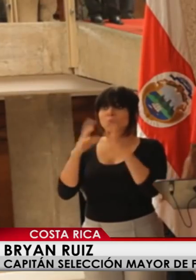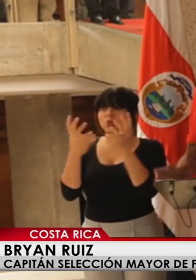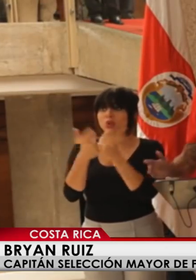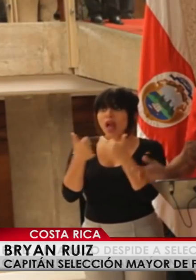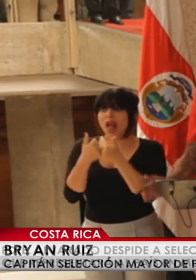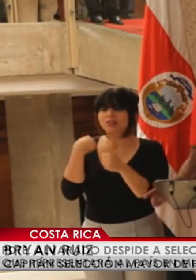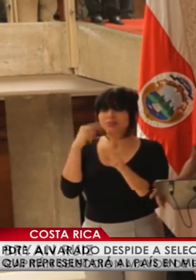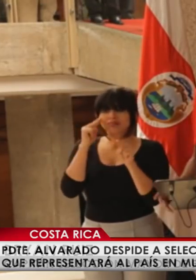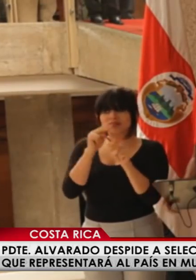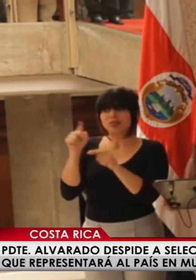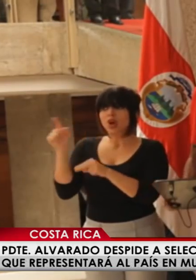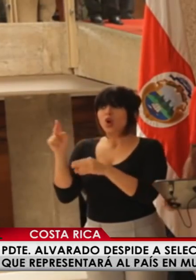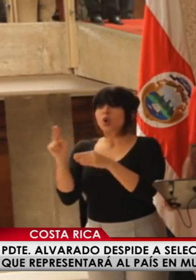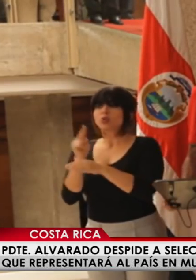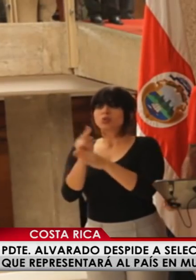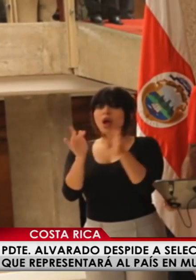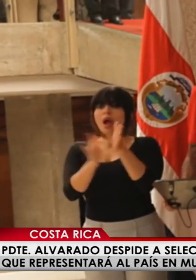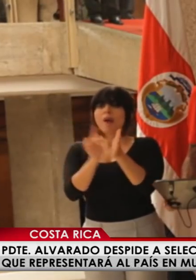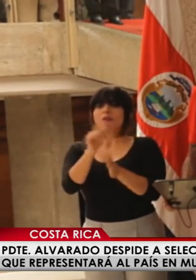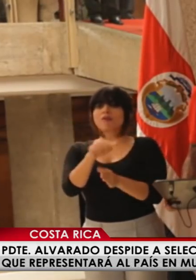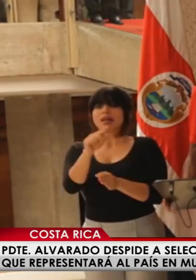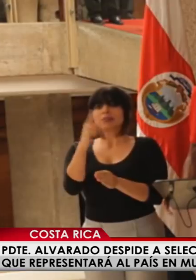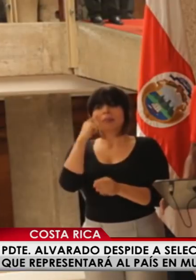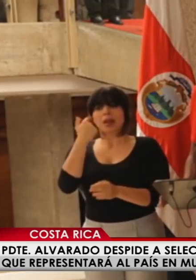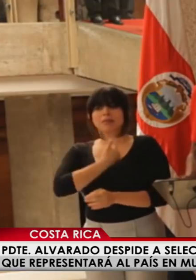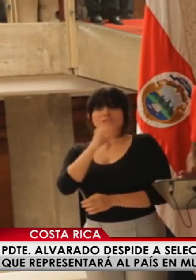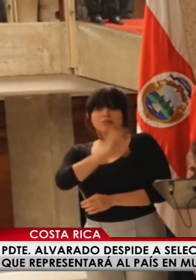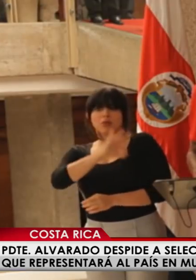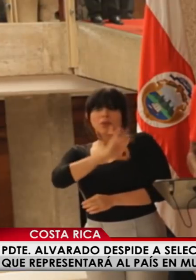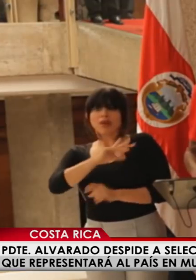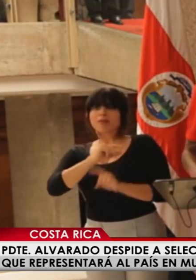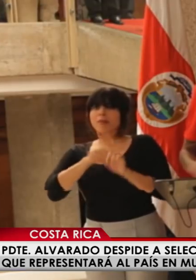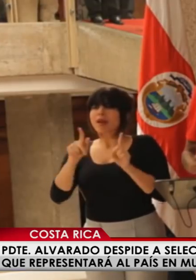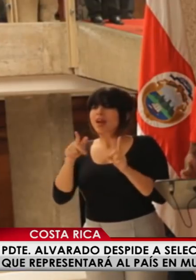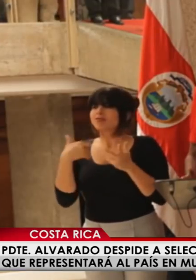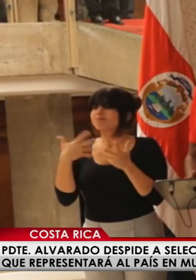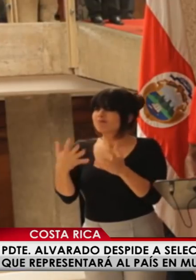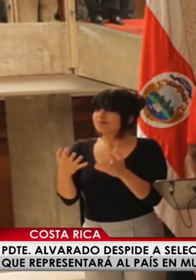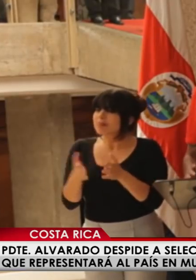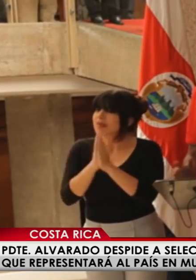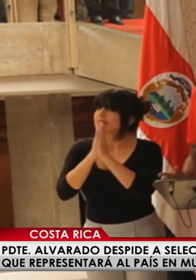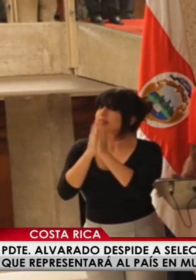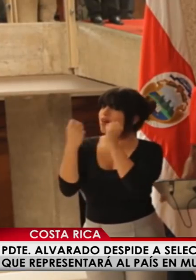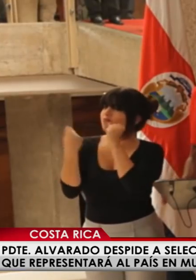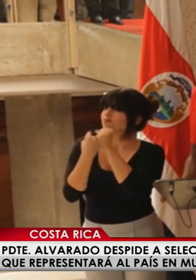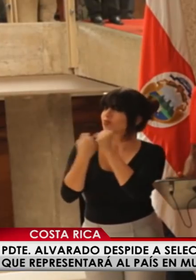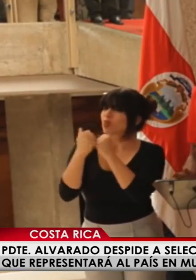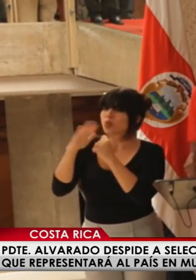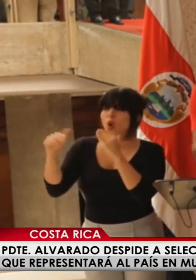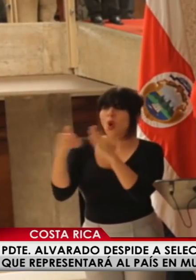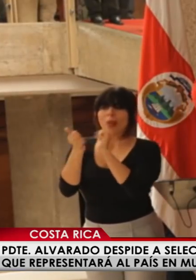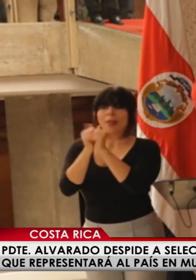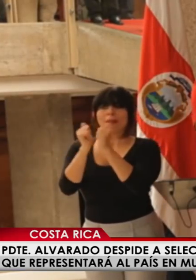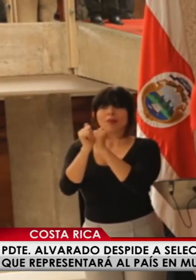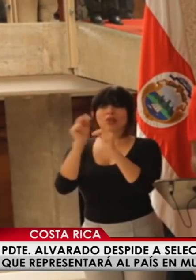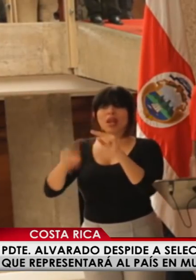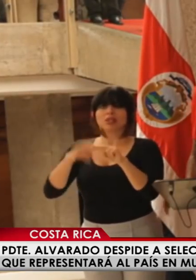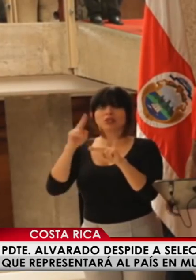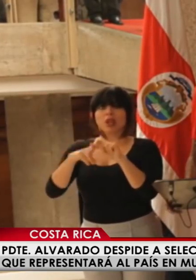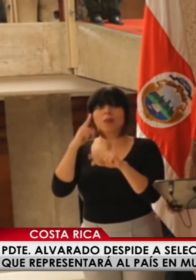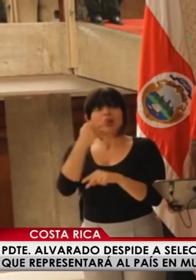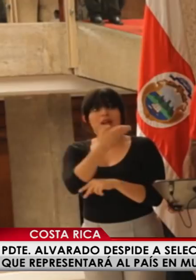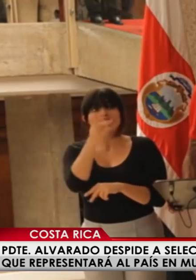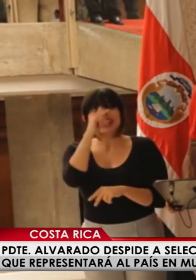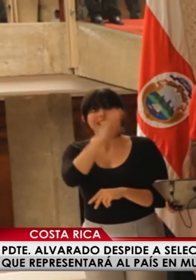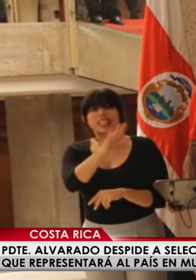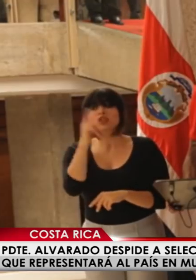que quieren aprovecharse de eso para sacar provecho propio. Yo lo que pido es apoyo a todo el deporte nacional, porque eso, los niños de ahora